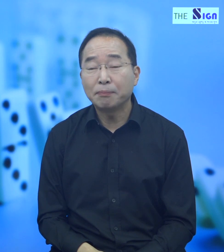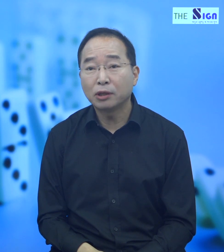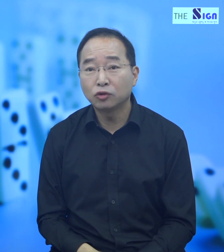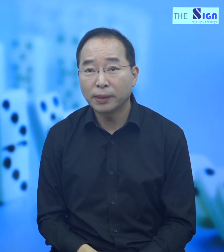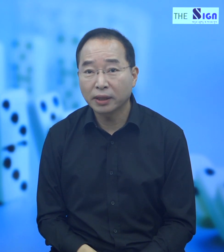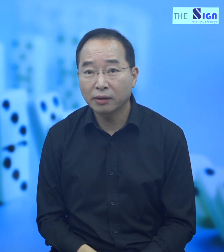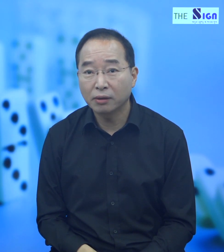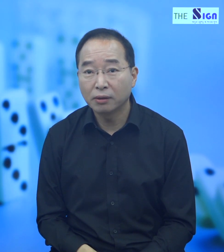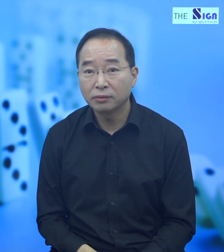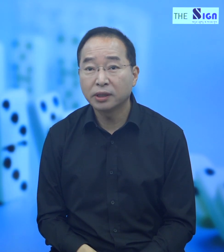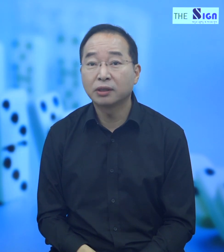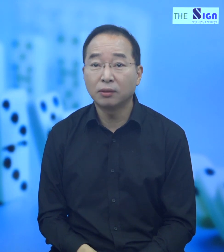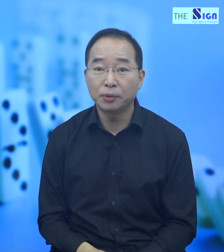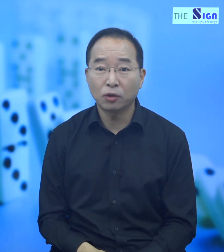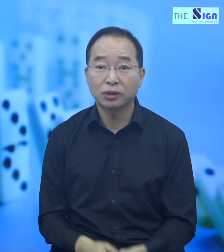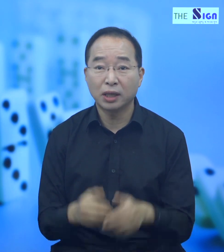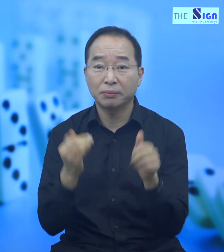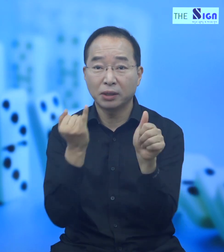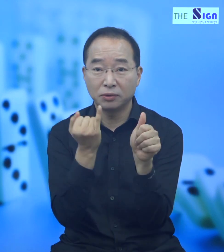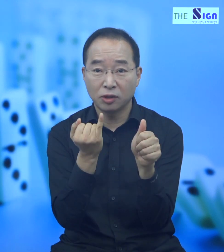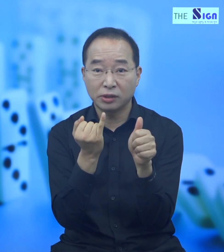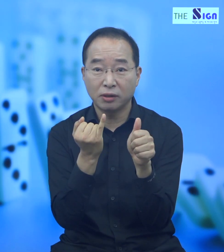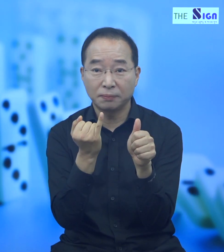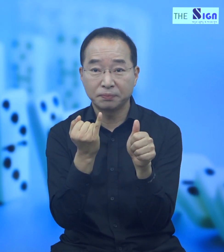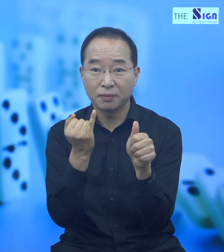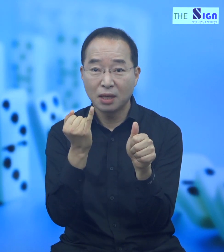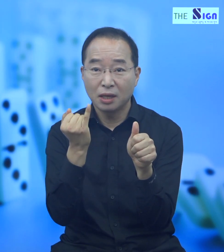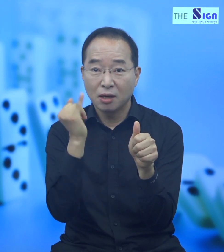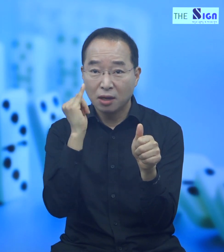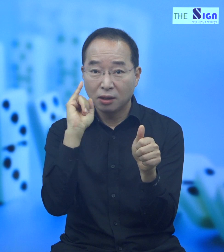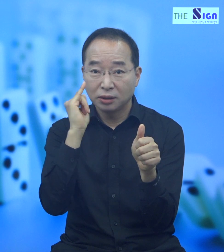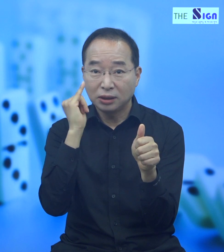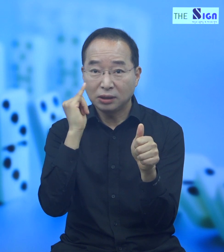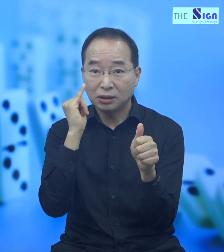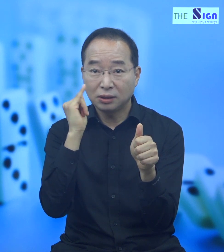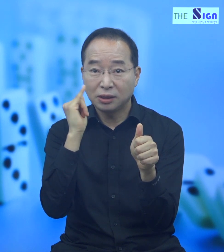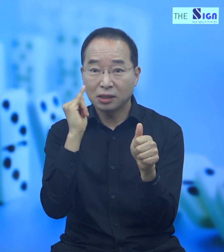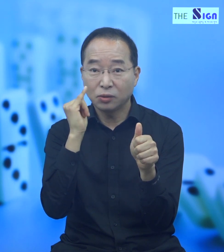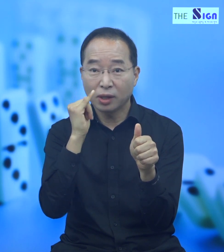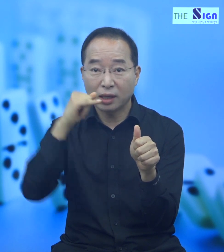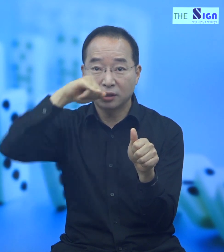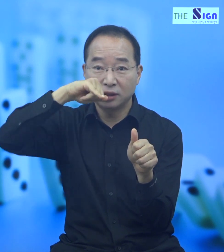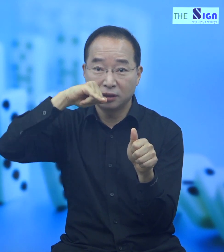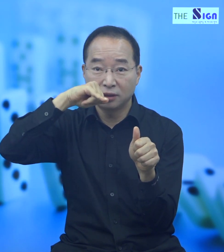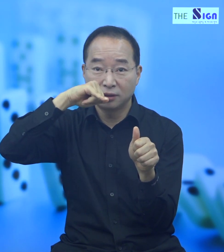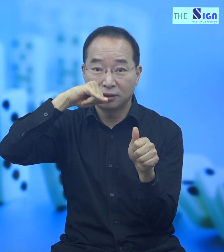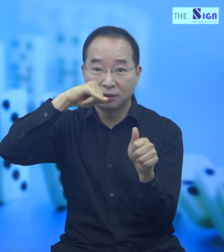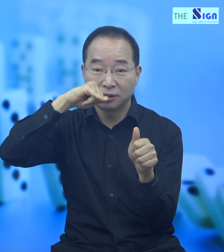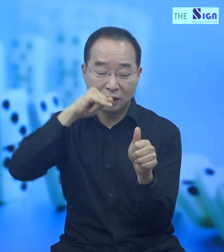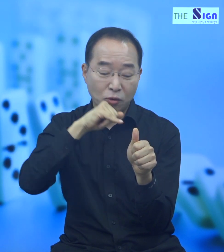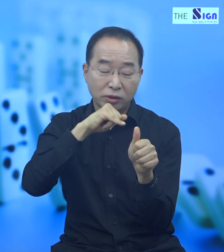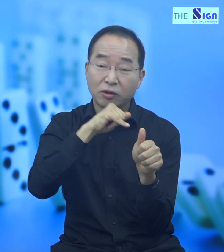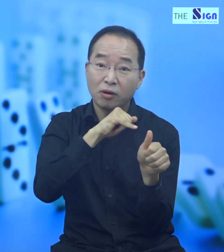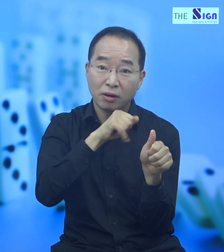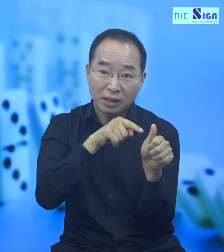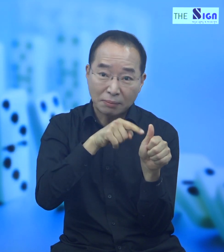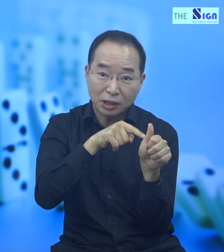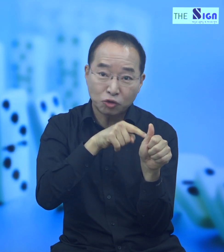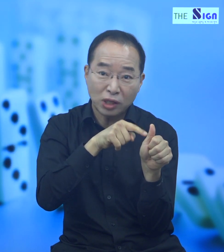남편을 구박해요. 이제 그런 표현 어떻게 하냐면 여기서 이 새끼손가락을 세워서 남자 뒤에 있는